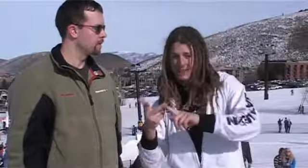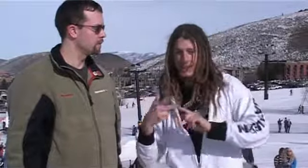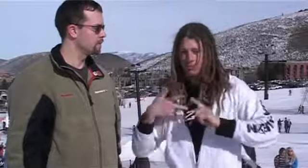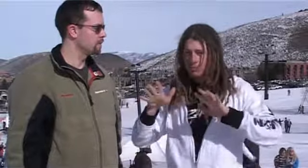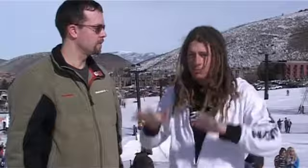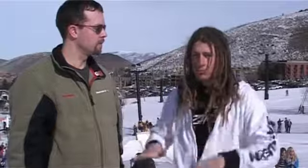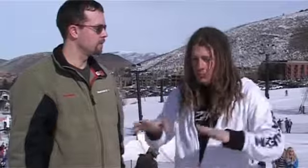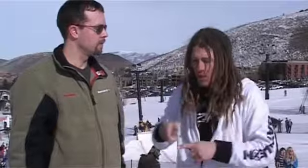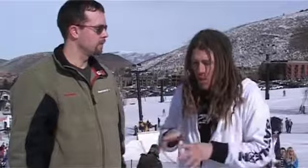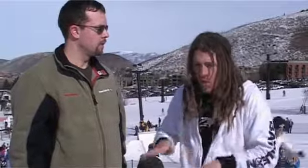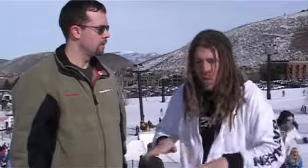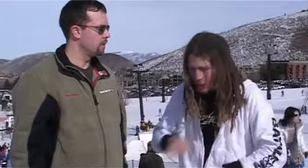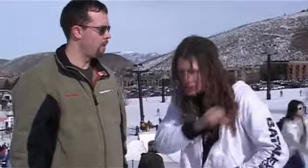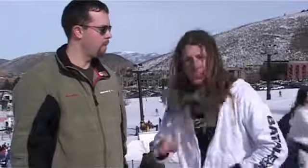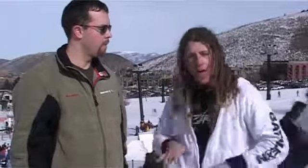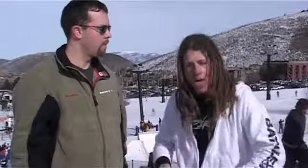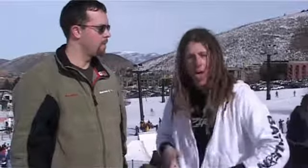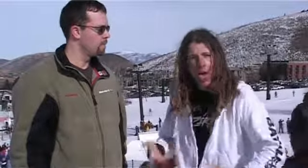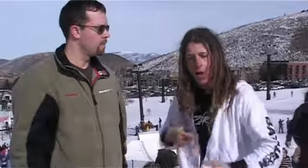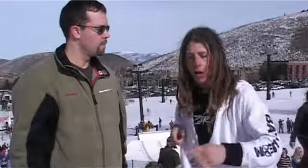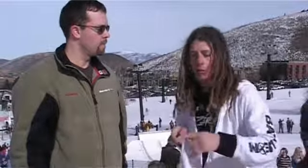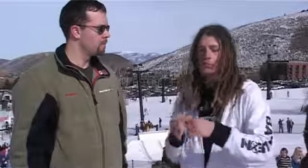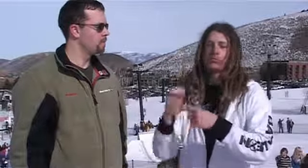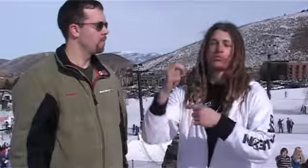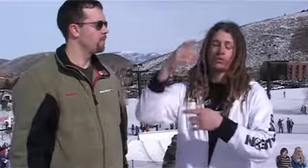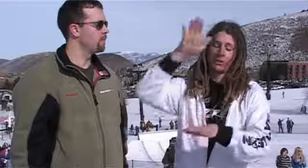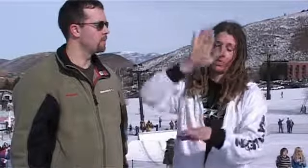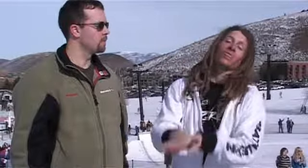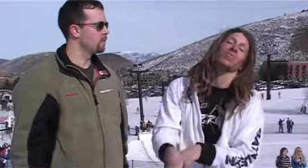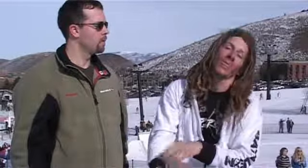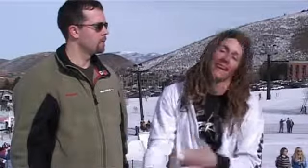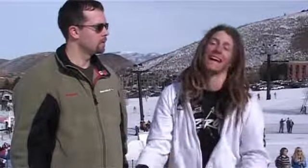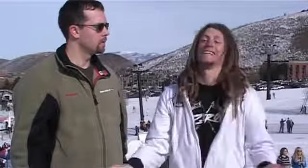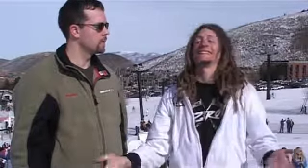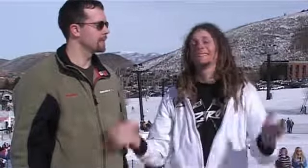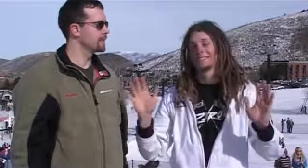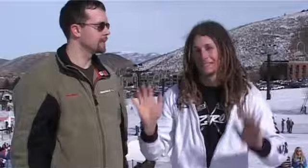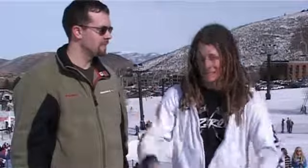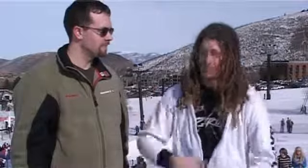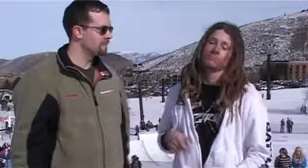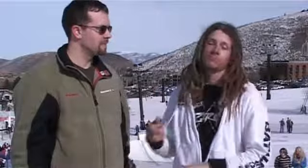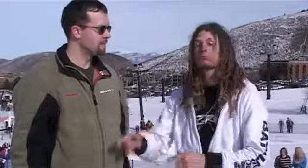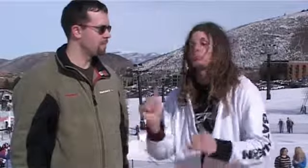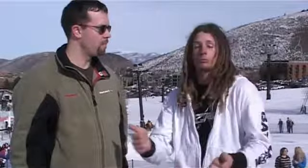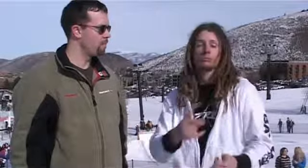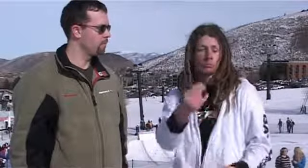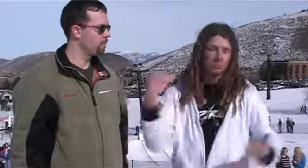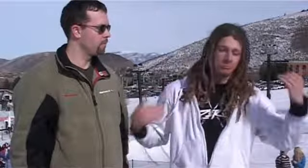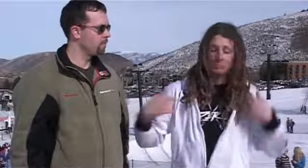beim zweiten auch, beim dritten war ich dann eben zu langsam, ich sollte eben schneller sein und ich bin dann eben aufgesetzt. Ich habe das nicht